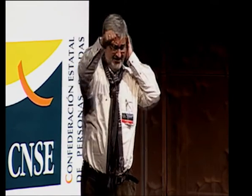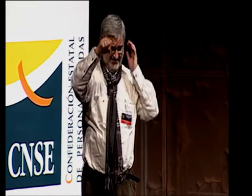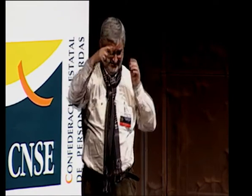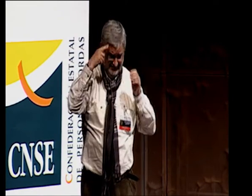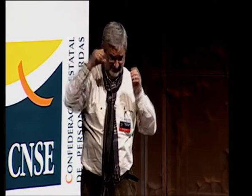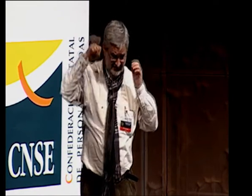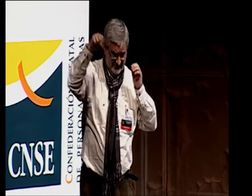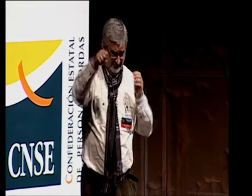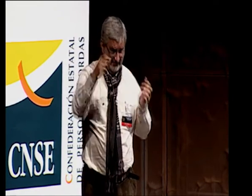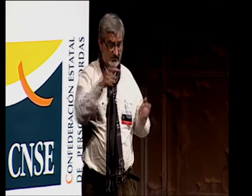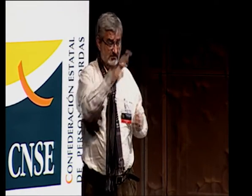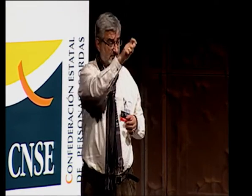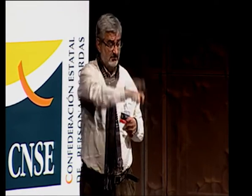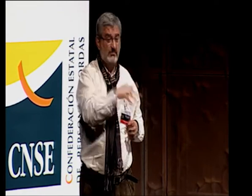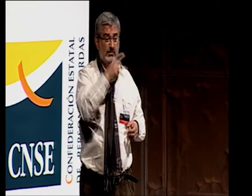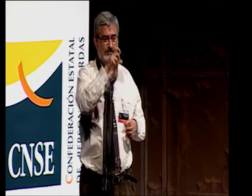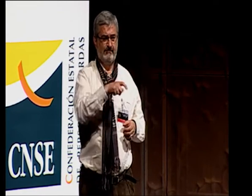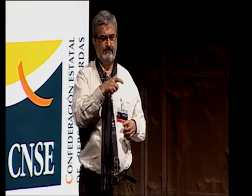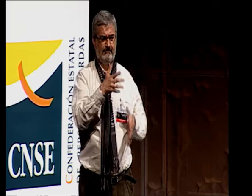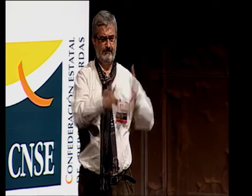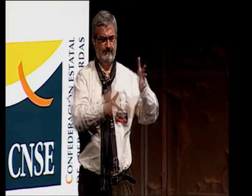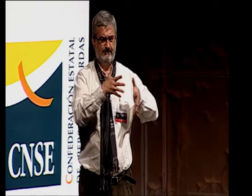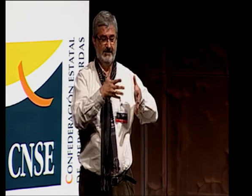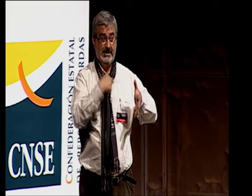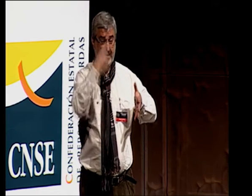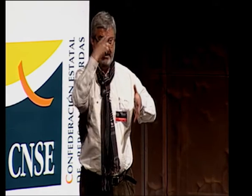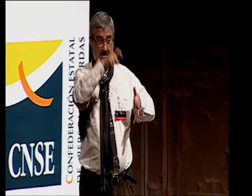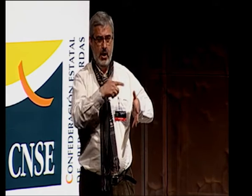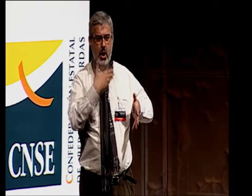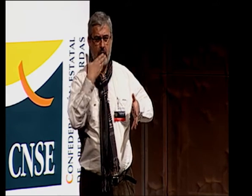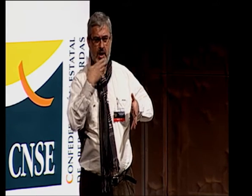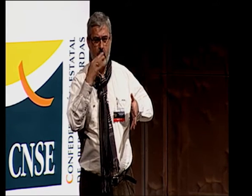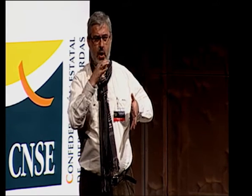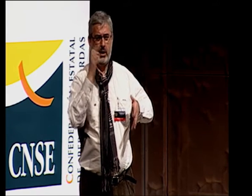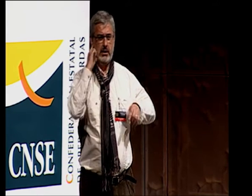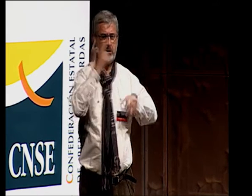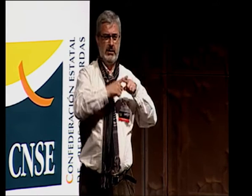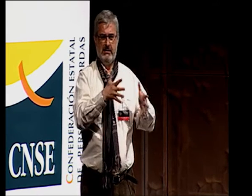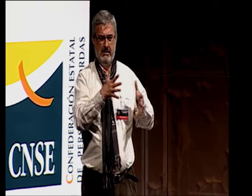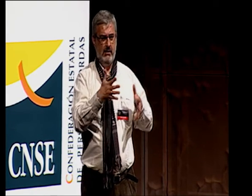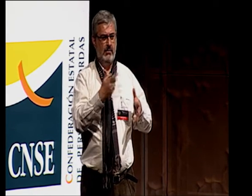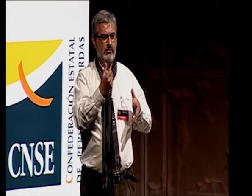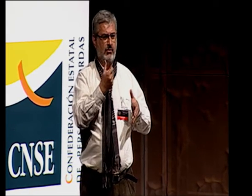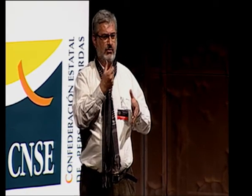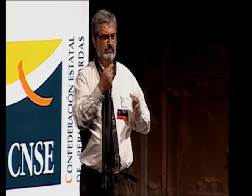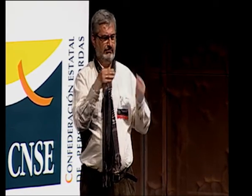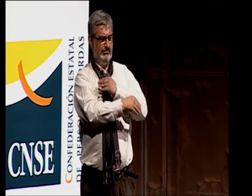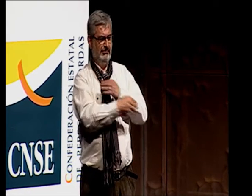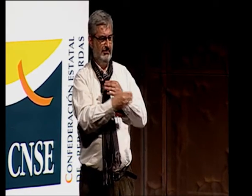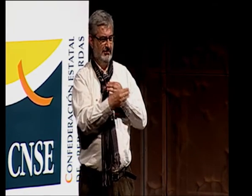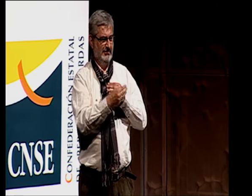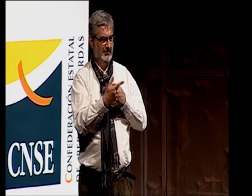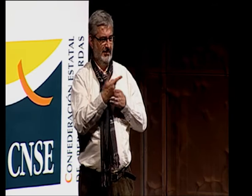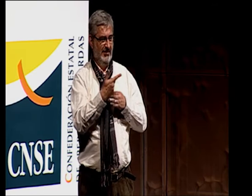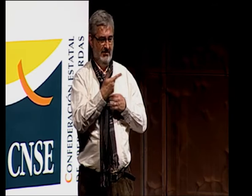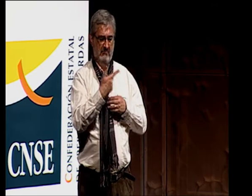Death Power os acordáis no de de este movimiento y yo se dice que